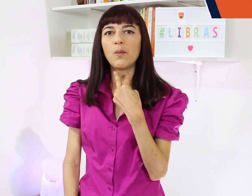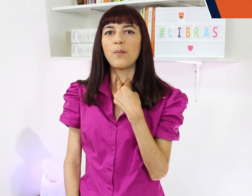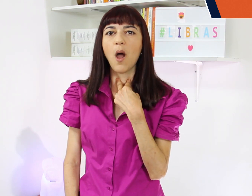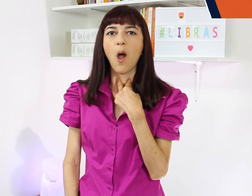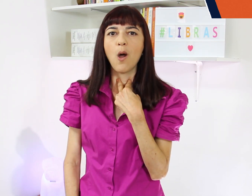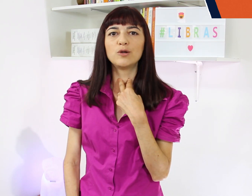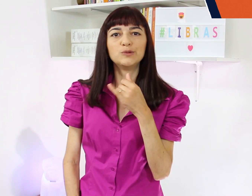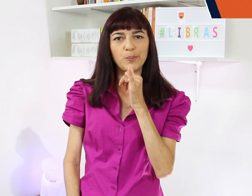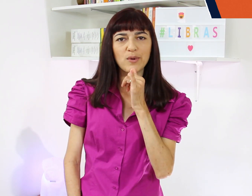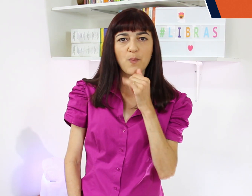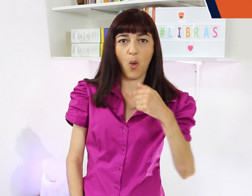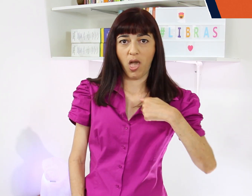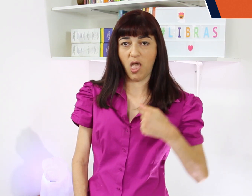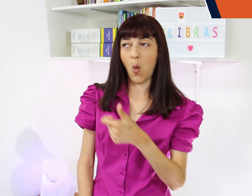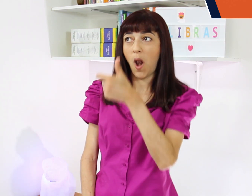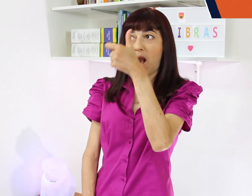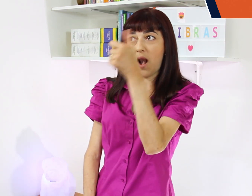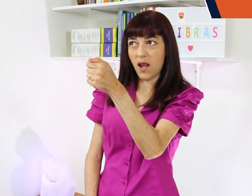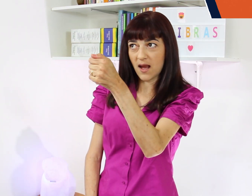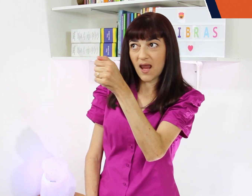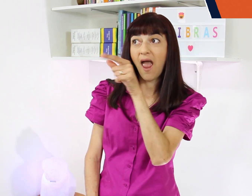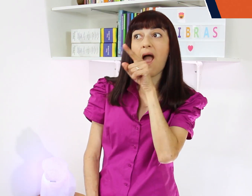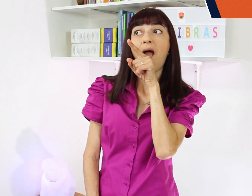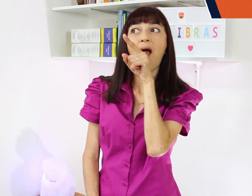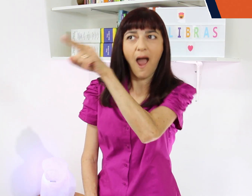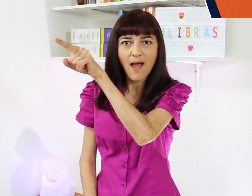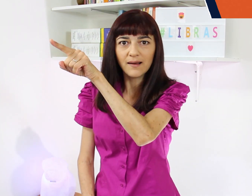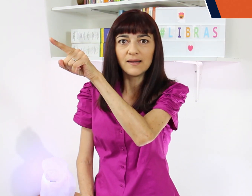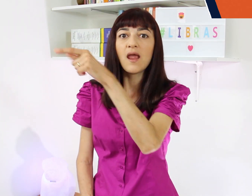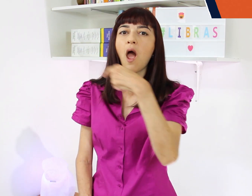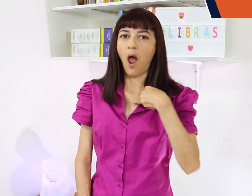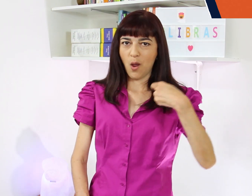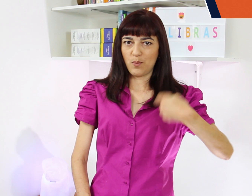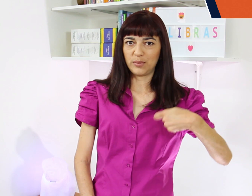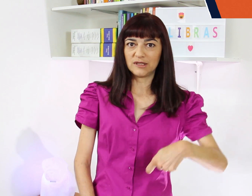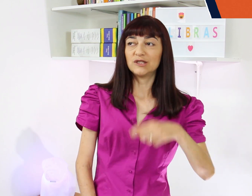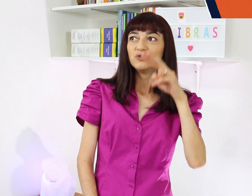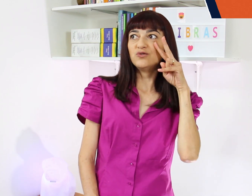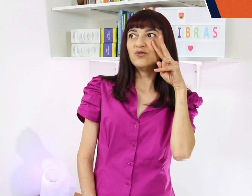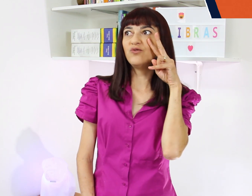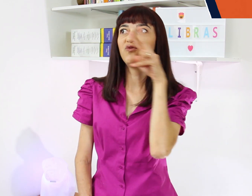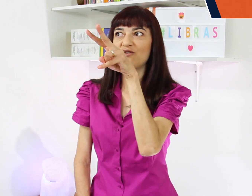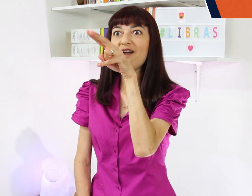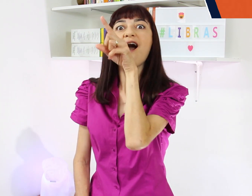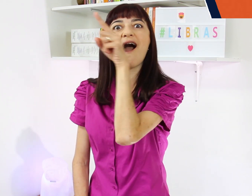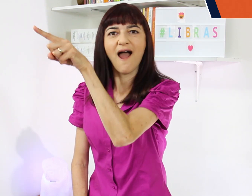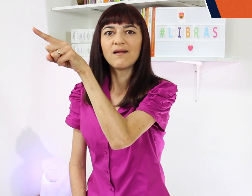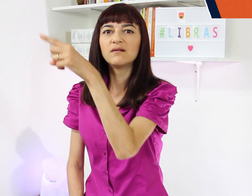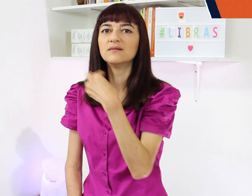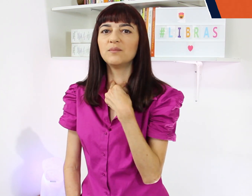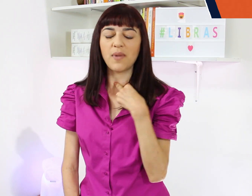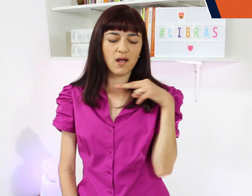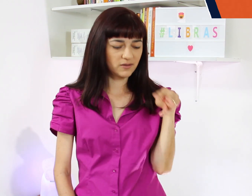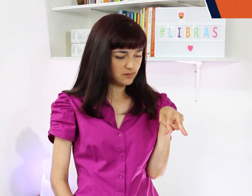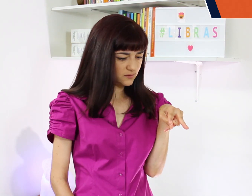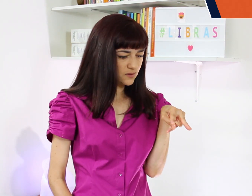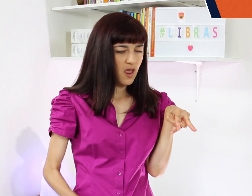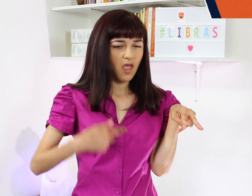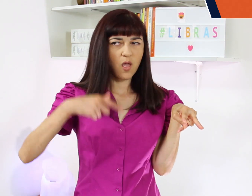dele, em direção ao local que eu localizei a televisão. Eu coloquei a televisão desse lado, foi para onde eu liguei, então o meu sinal também